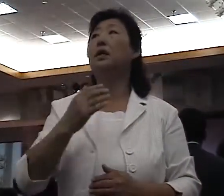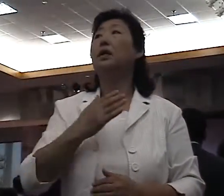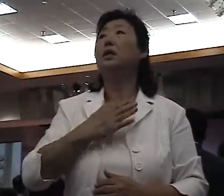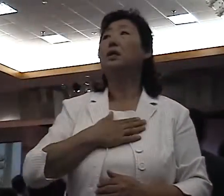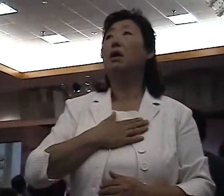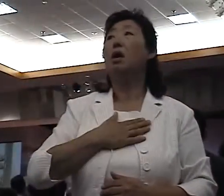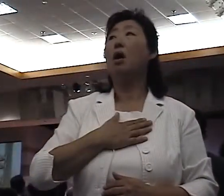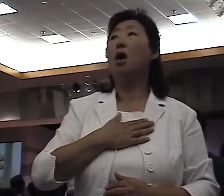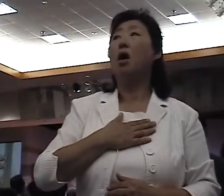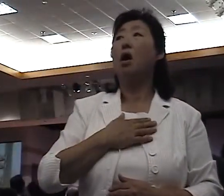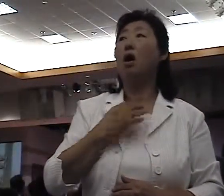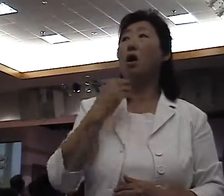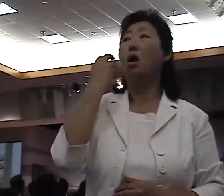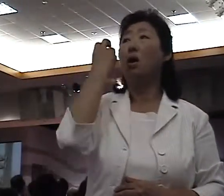성령님, 날